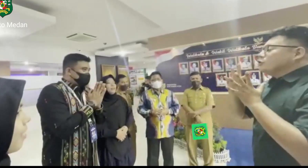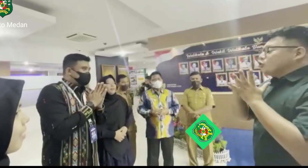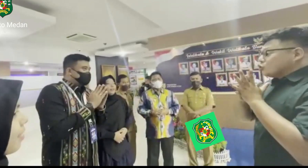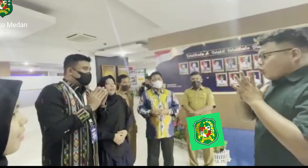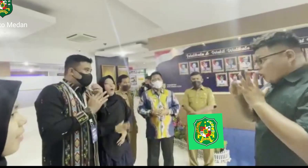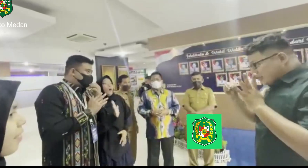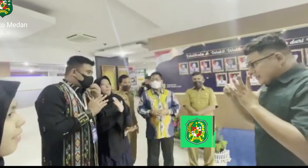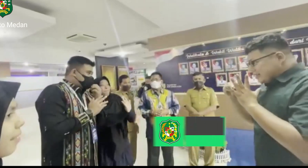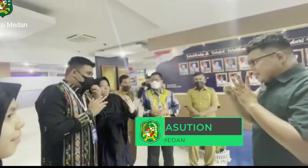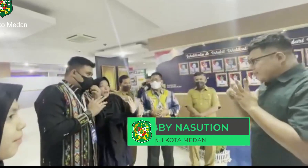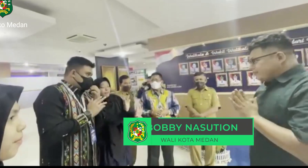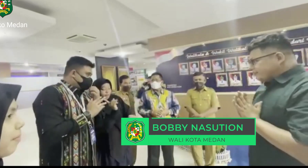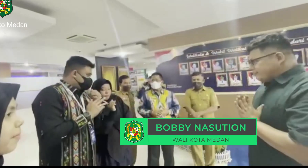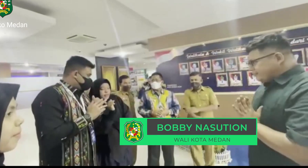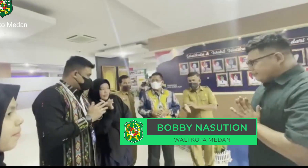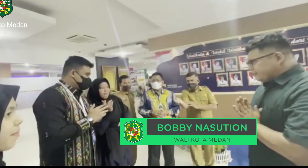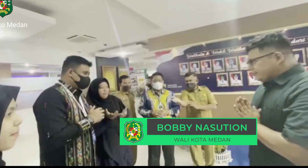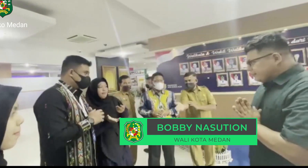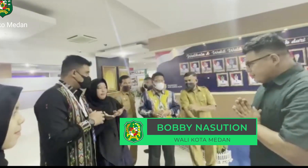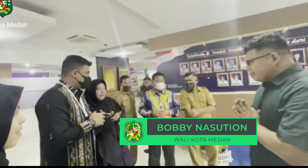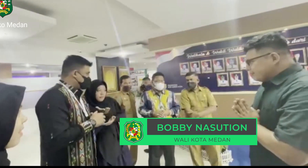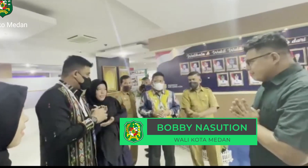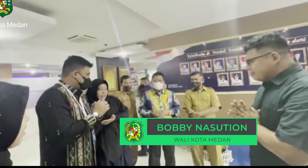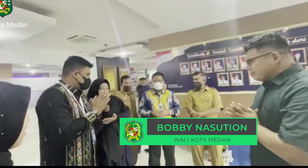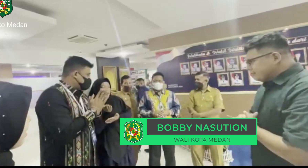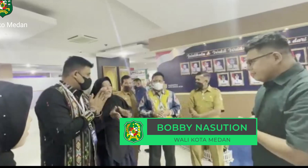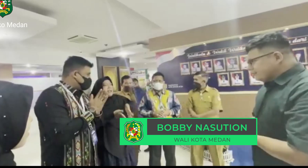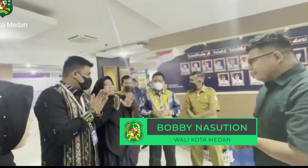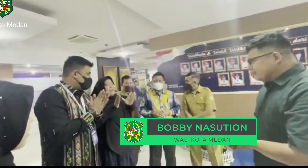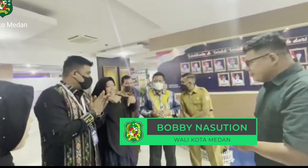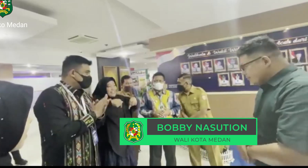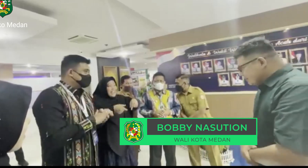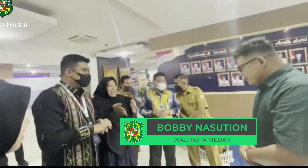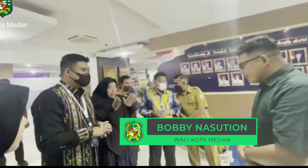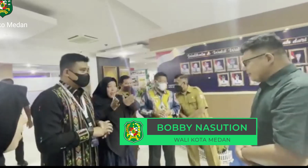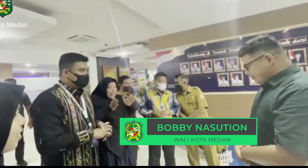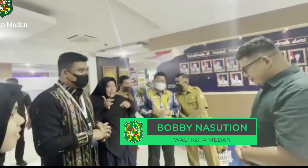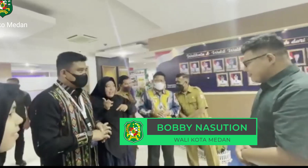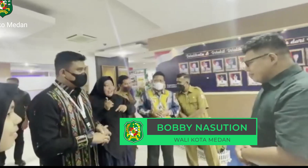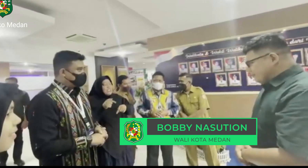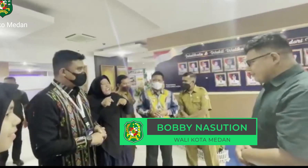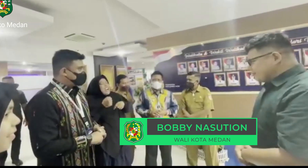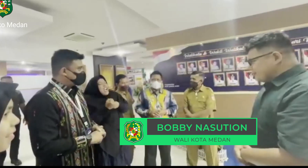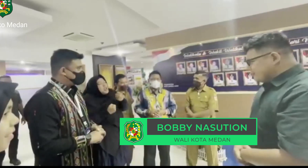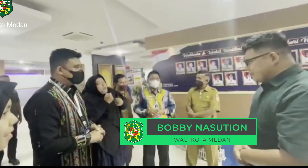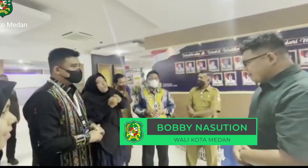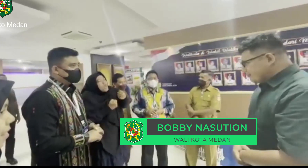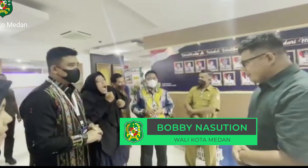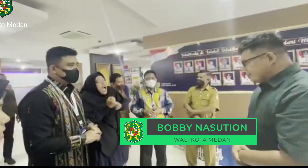Kami di Kota Medan, memang Medan lagi mencoba bagaimana kita bisa